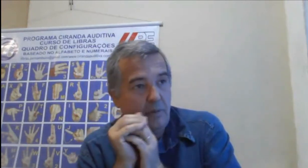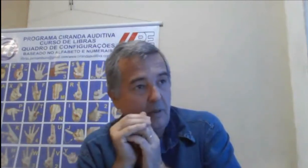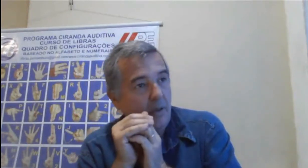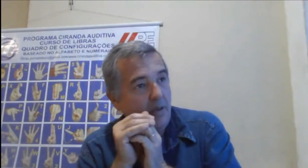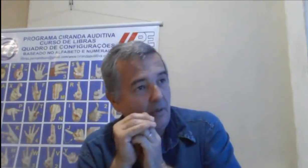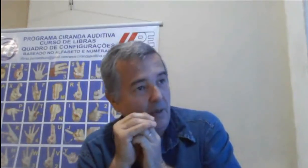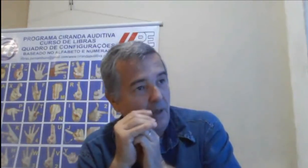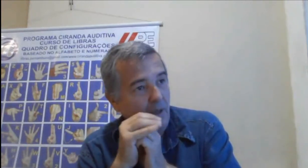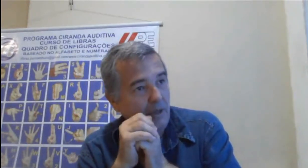Aí eu